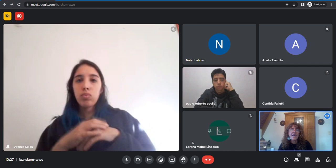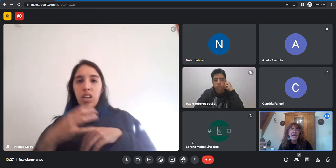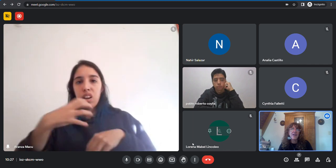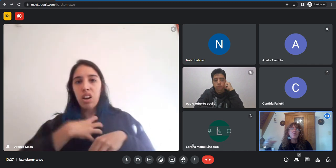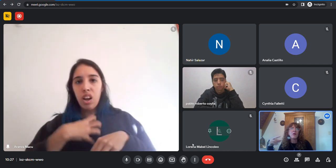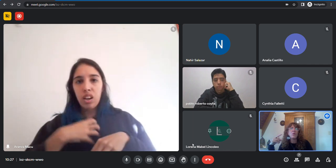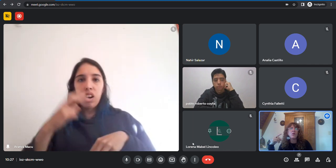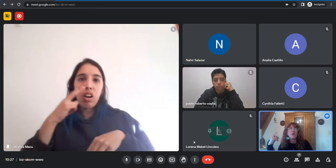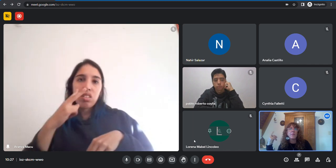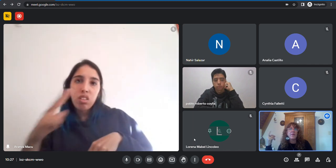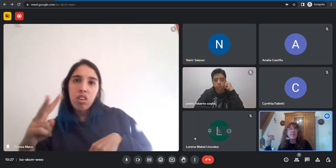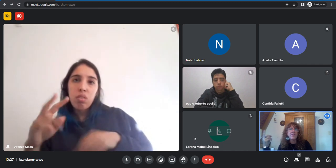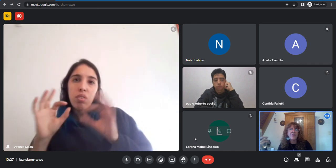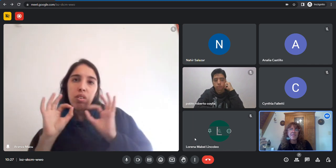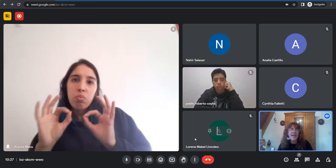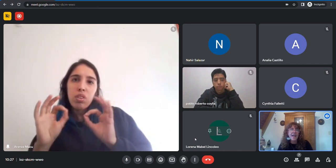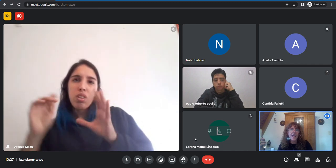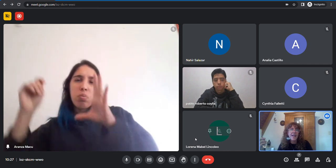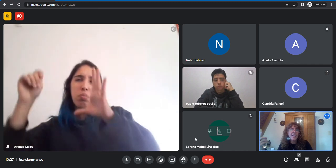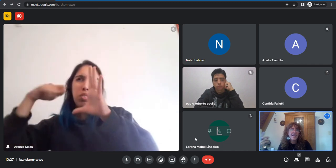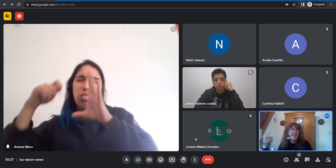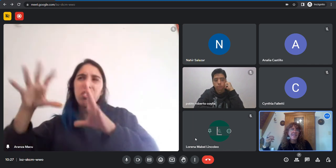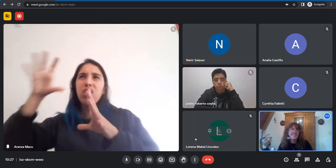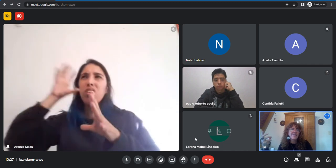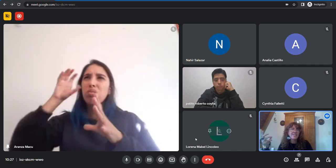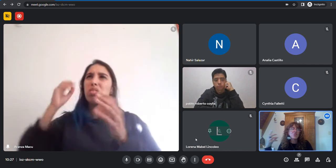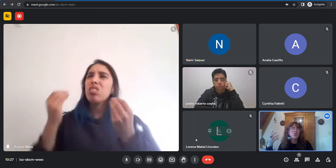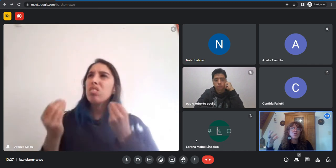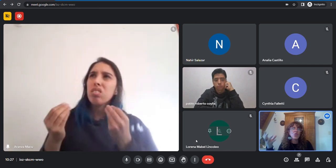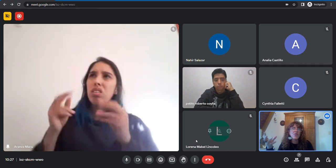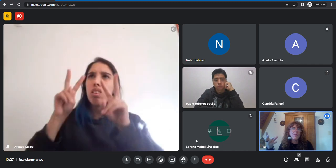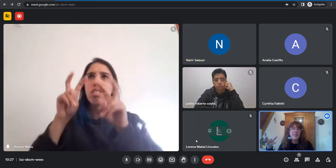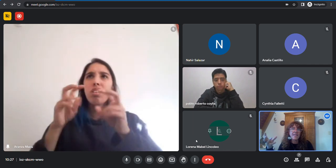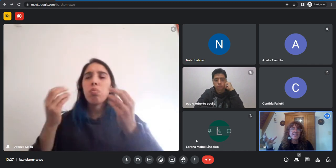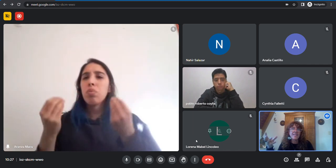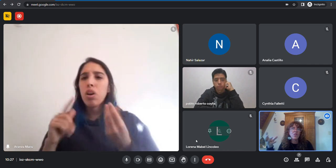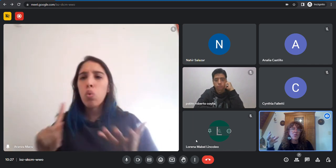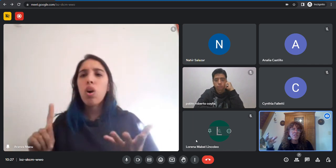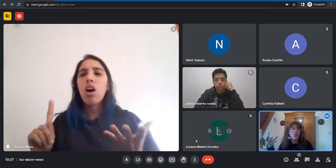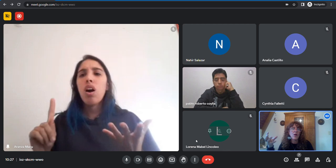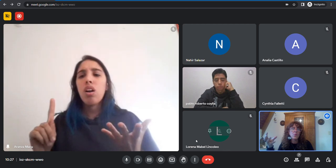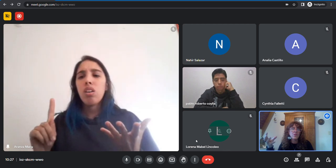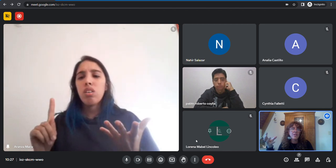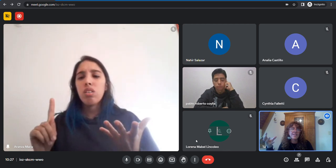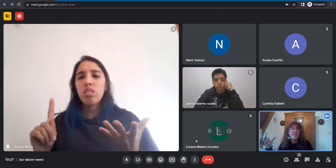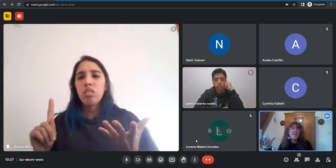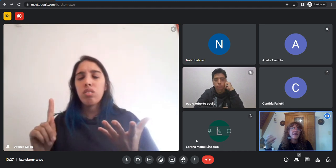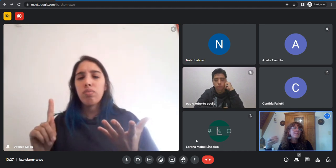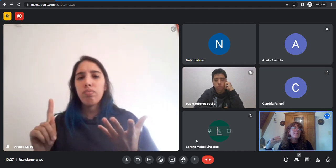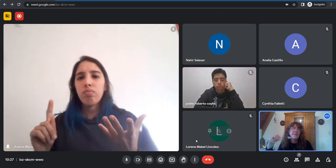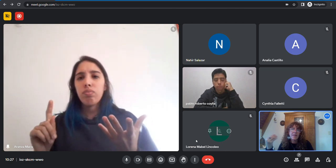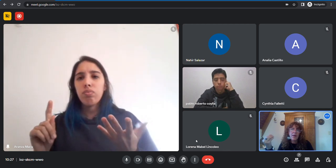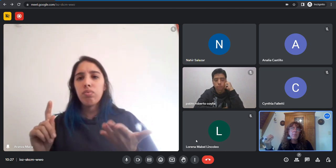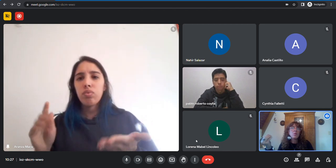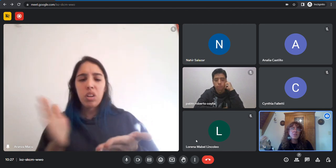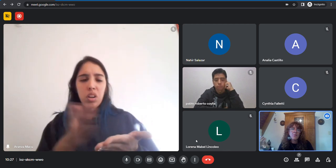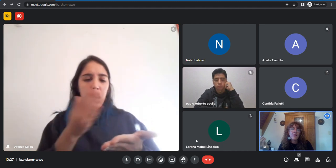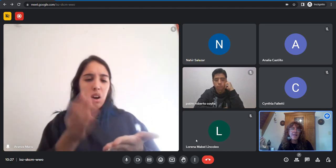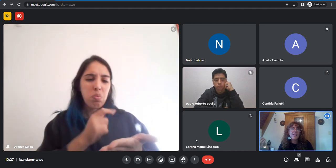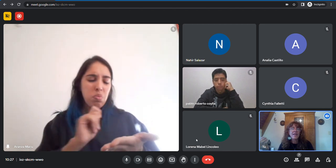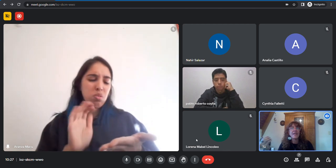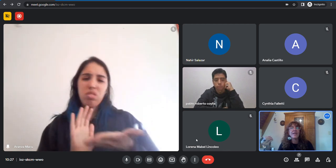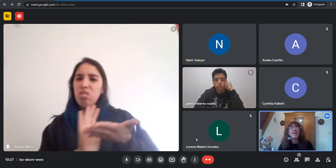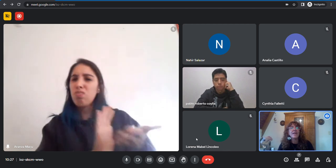está, no me acuerdo en qué PDF está, ¿sí? Si yo no estoy familiarizado con esos apuntes, es